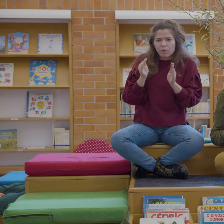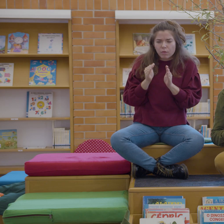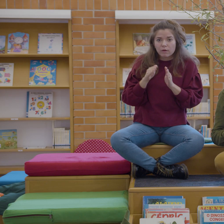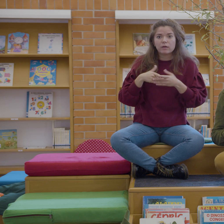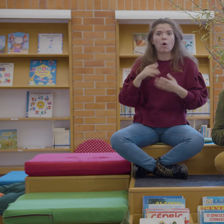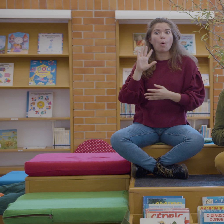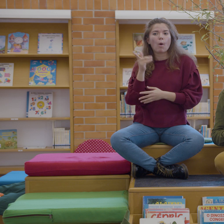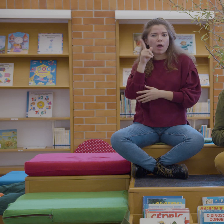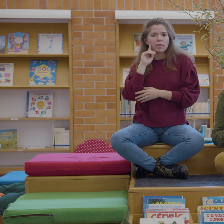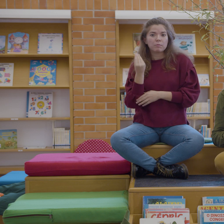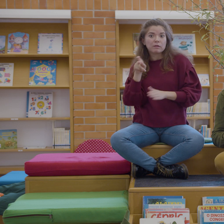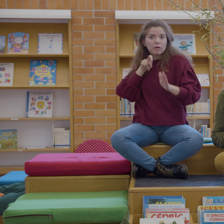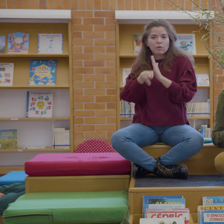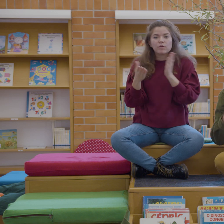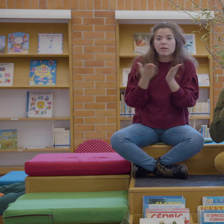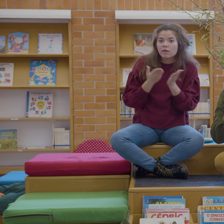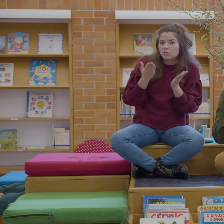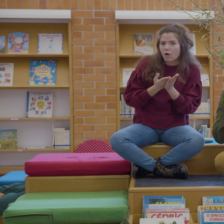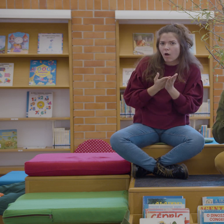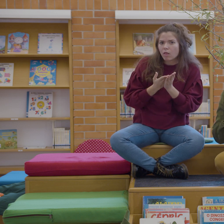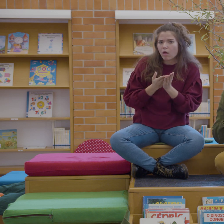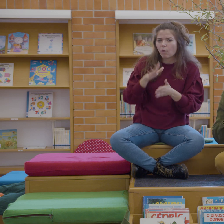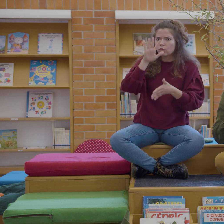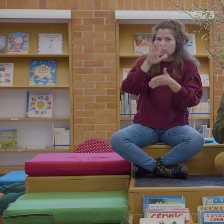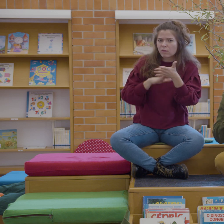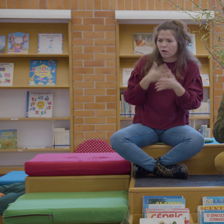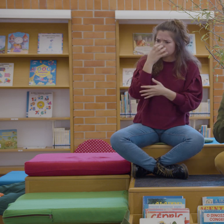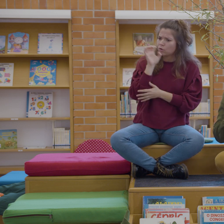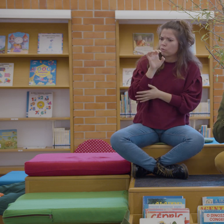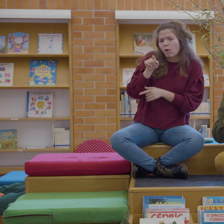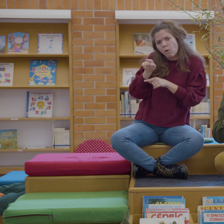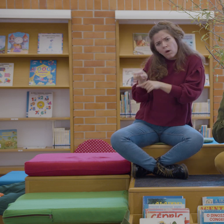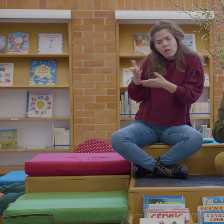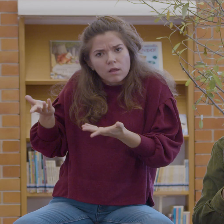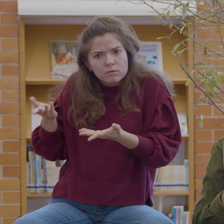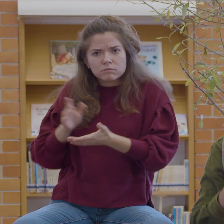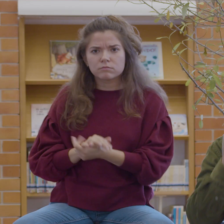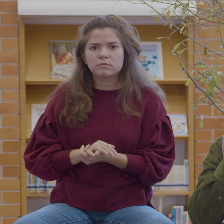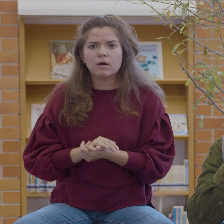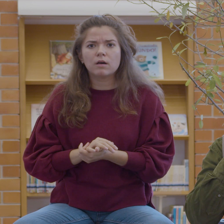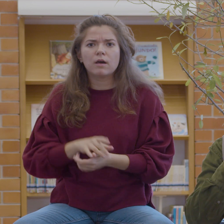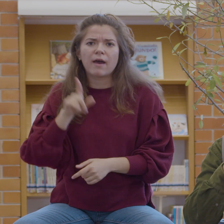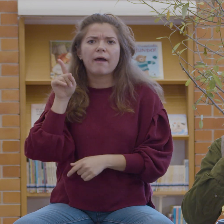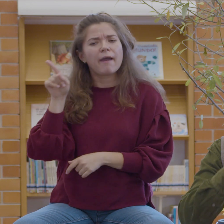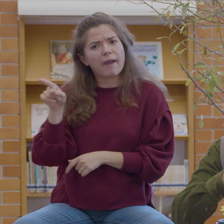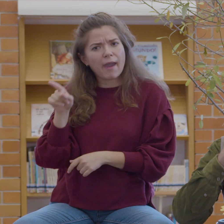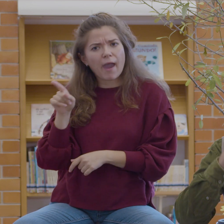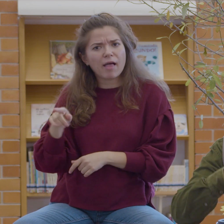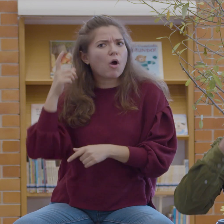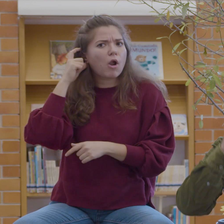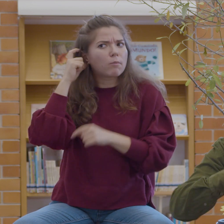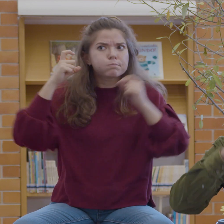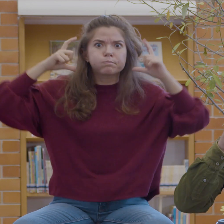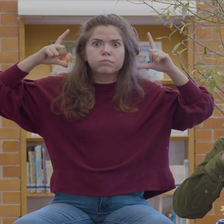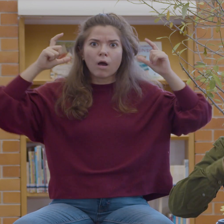E quando a Mara entrou para a escola, os colegas começaram a gozar com ela. A Mara é